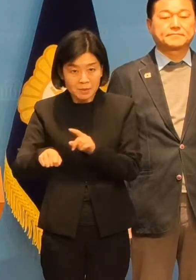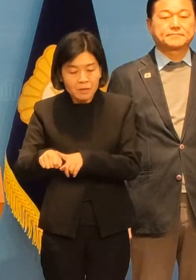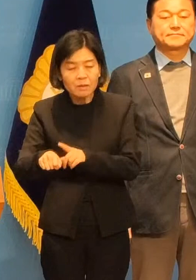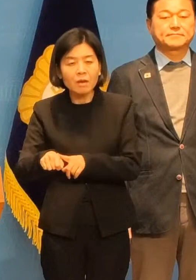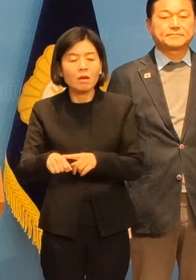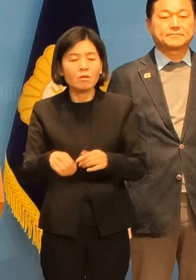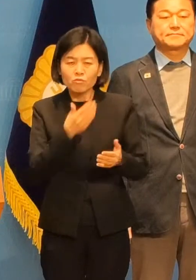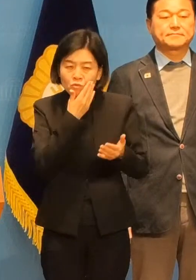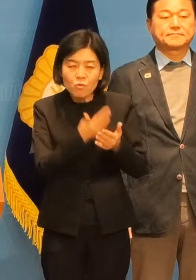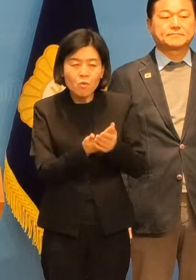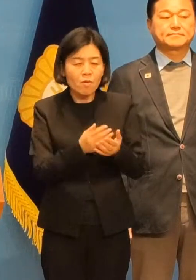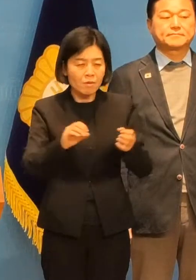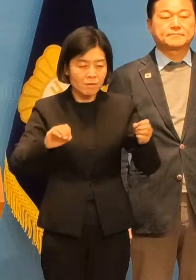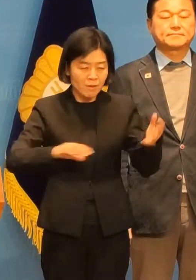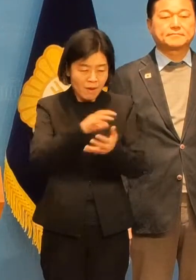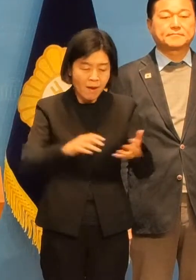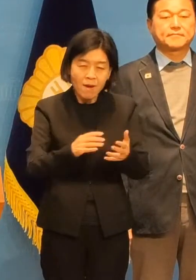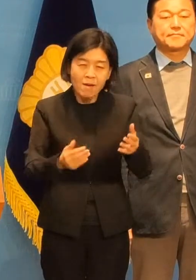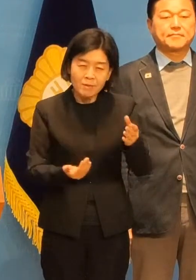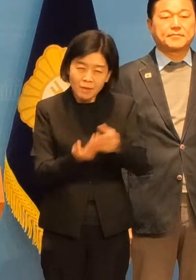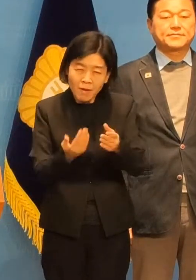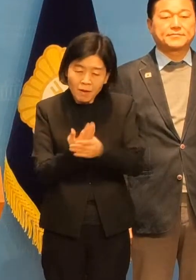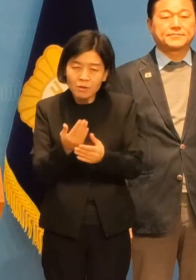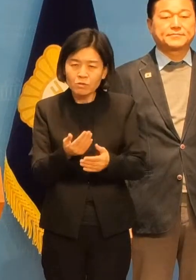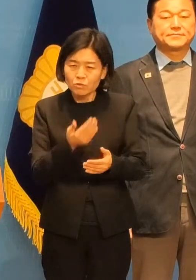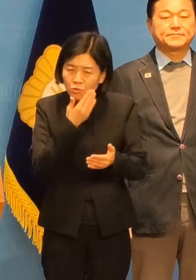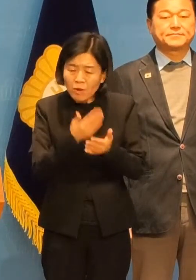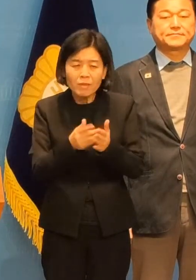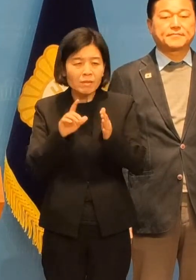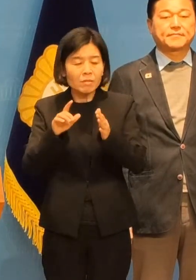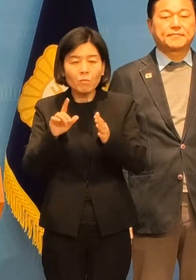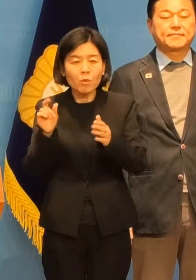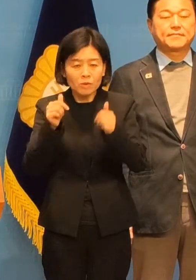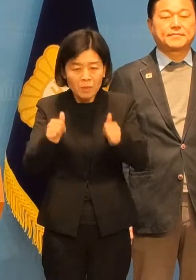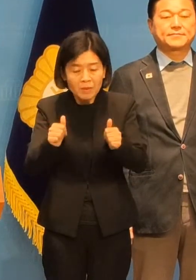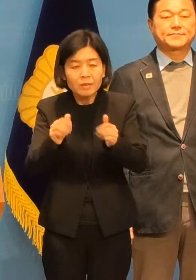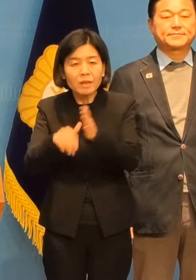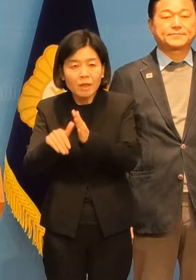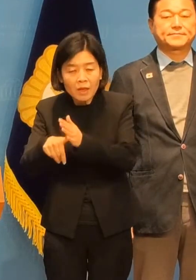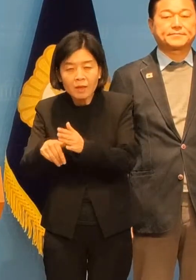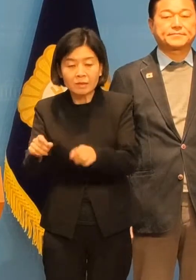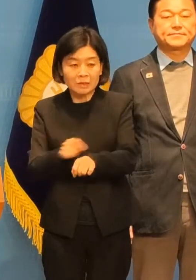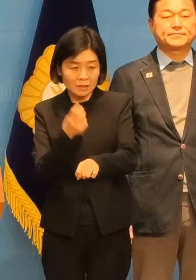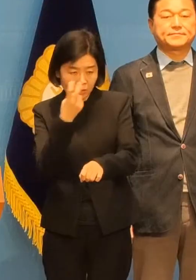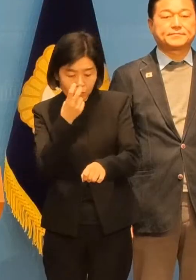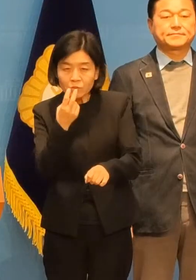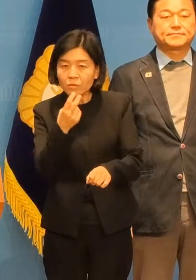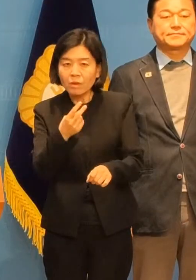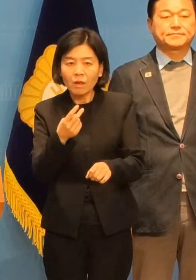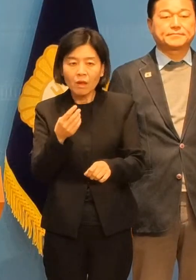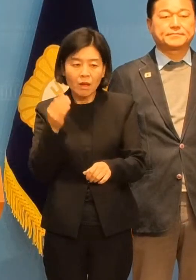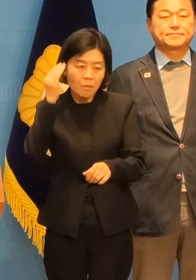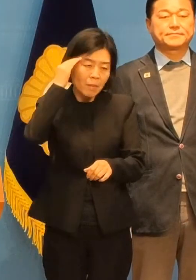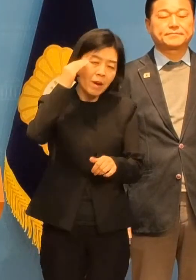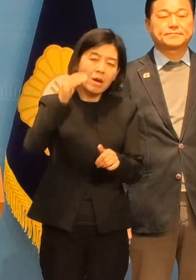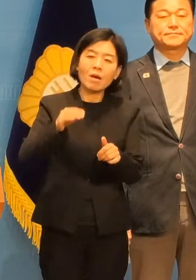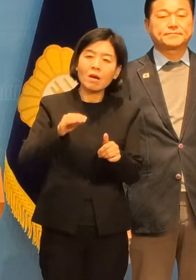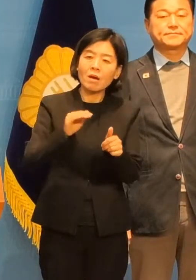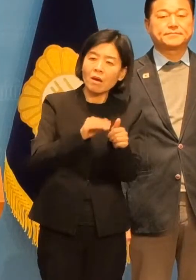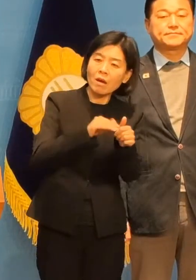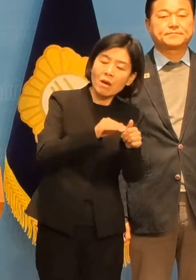수사 고비마다 영장을 기각하고 특검 수사에 발목을 잡았습니다.